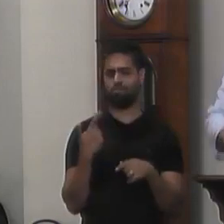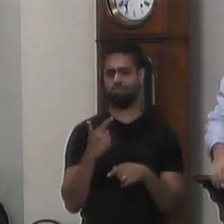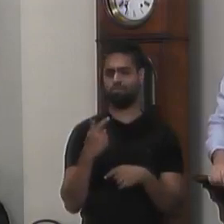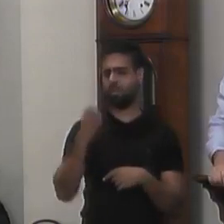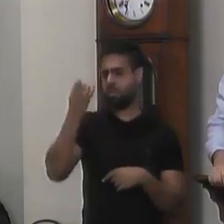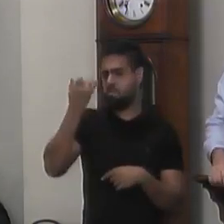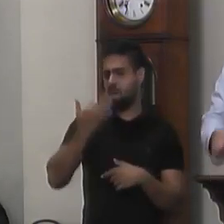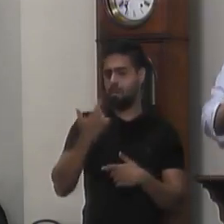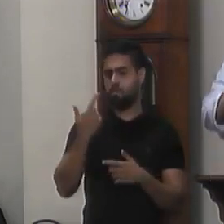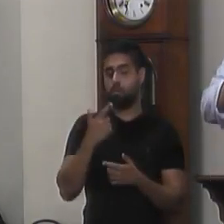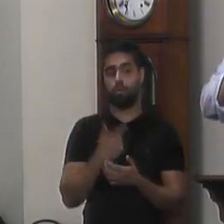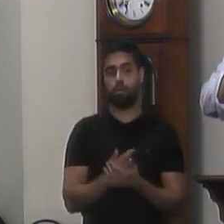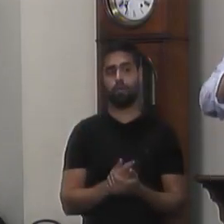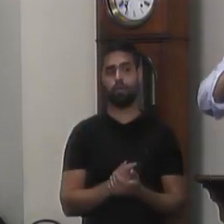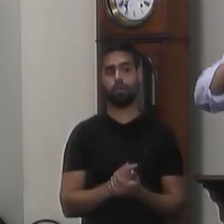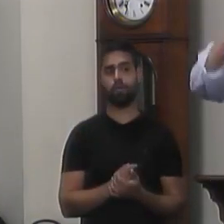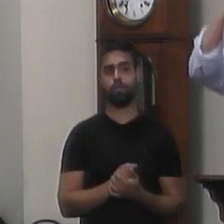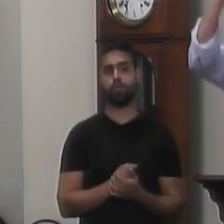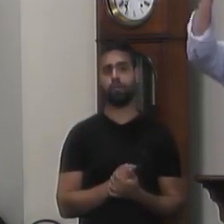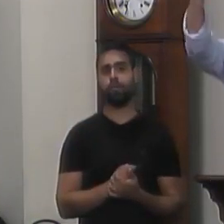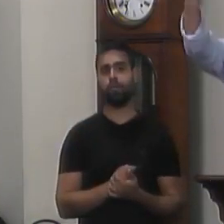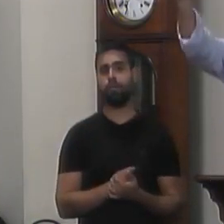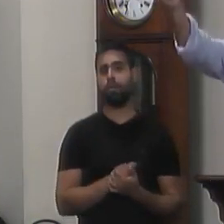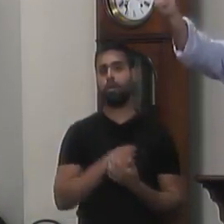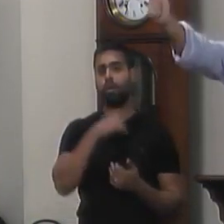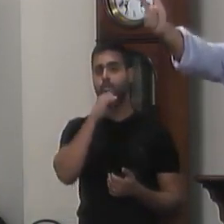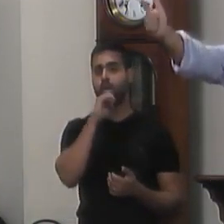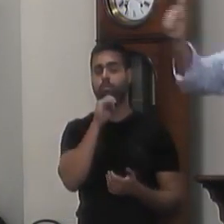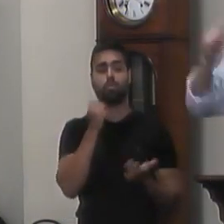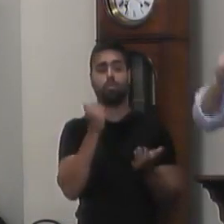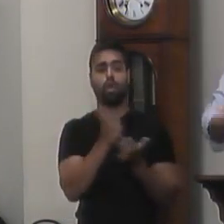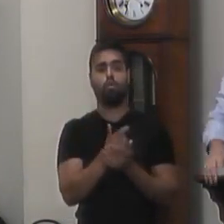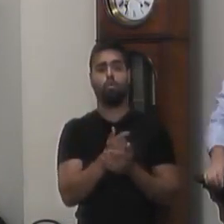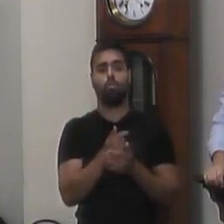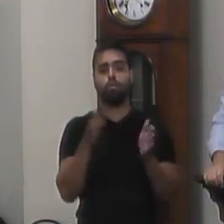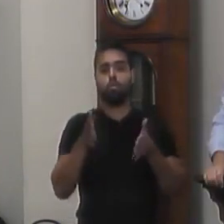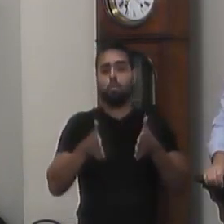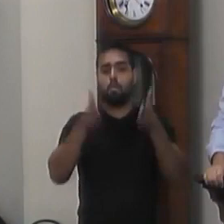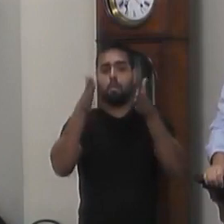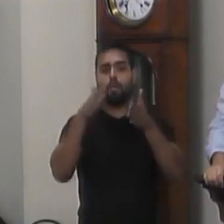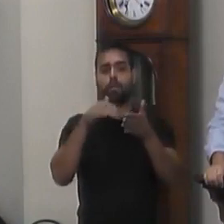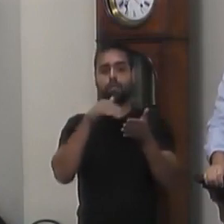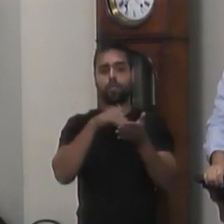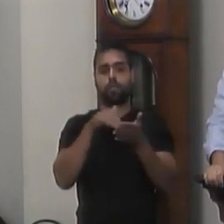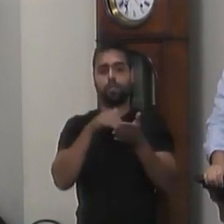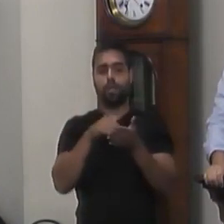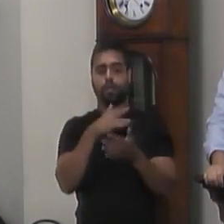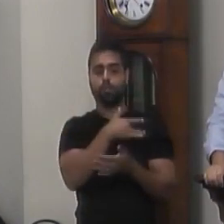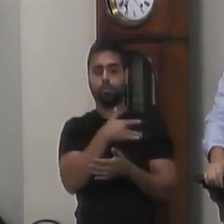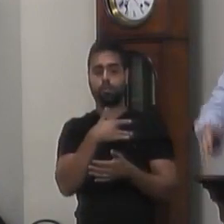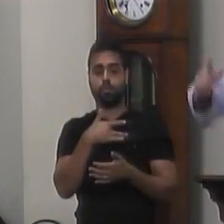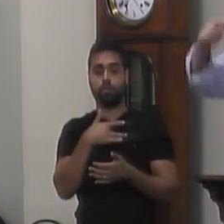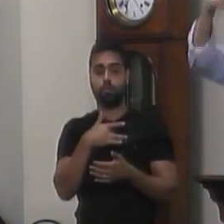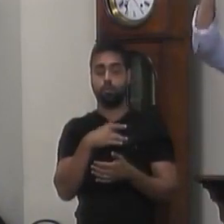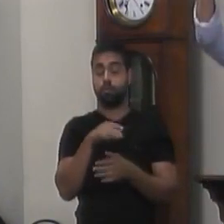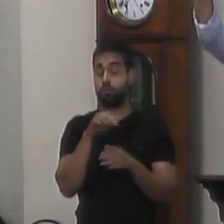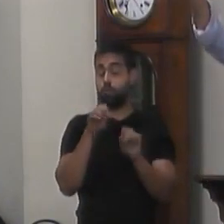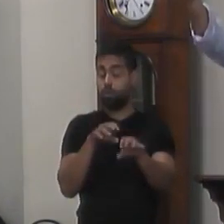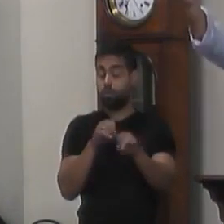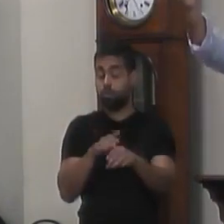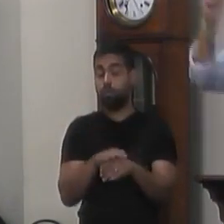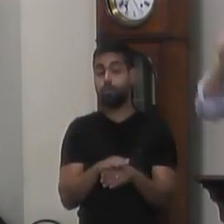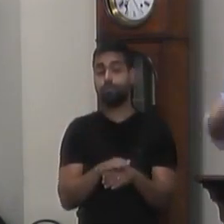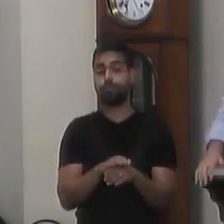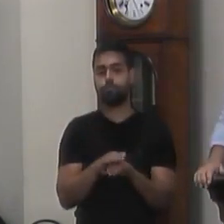falou aqui, na questão da aquisição do prédio da Secretaria de Educação, nas mudanças